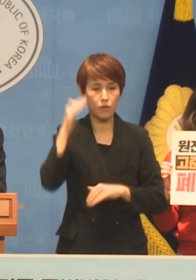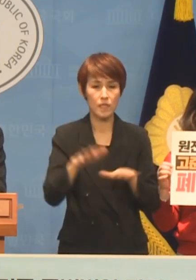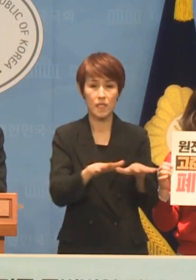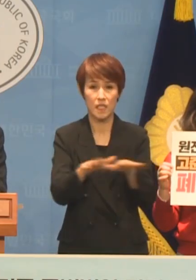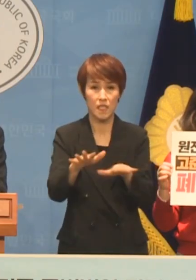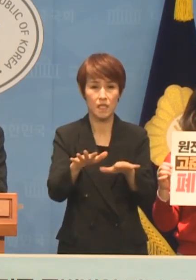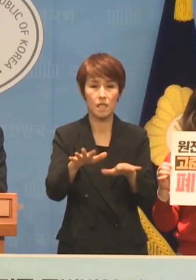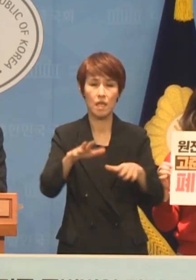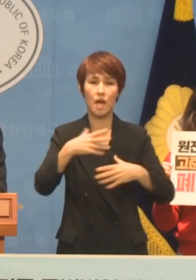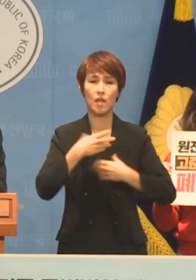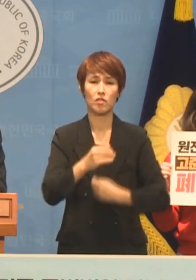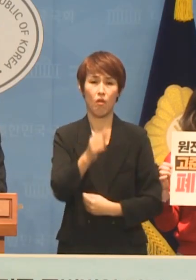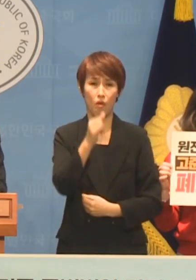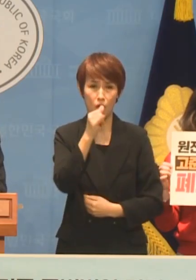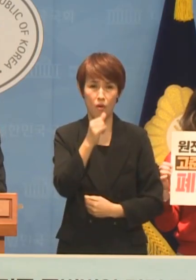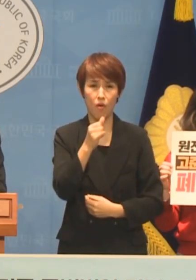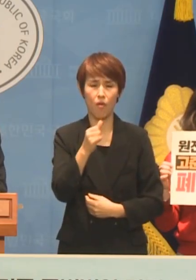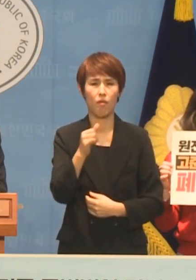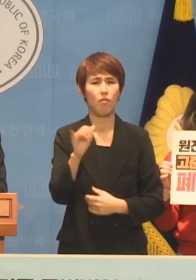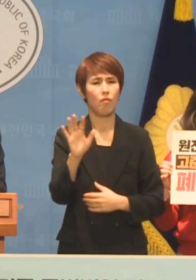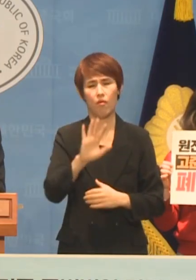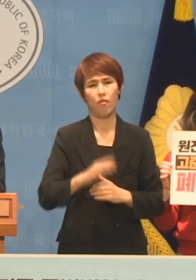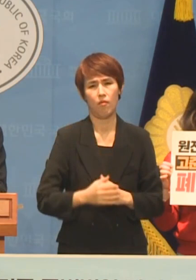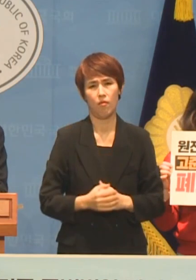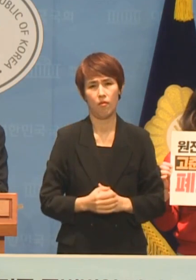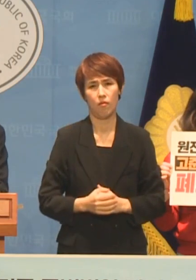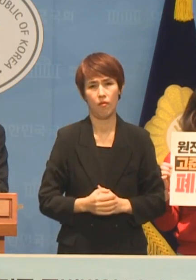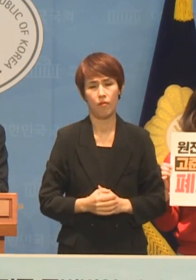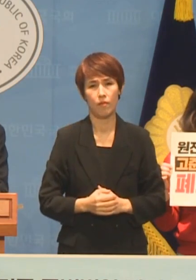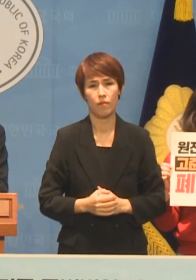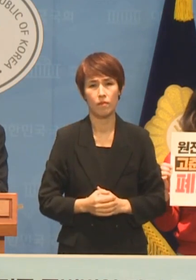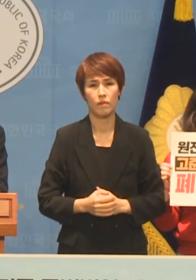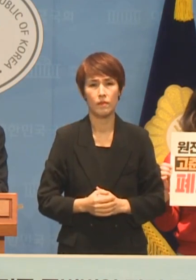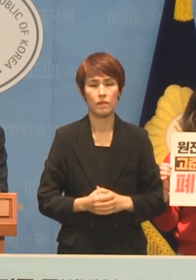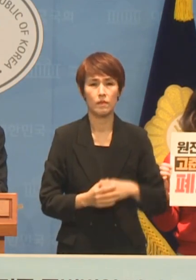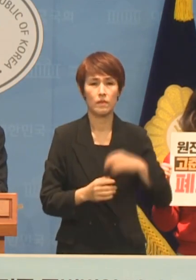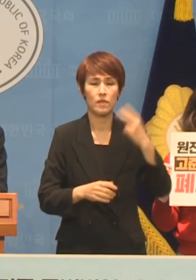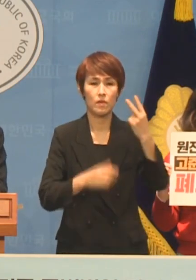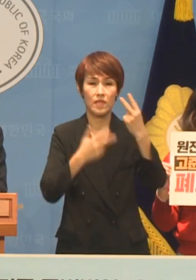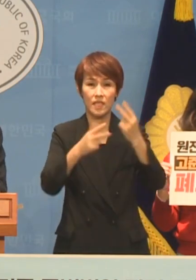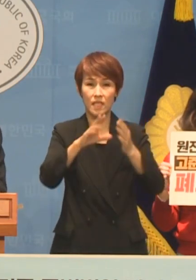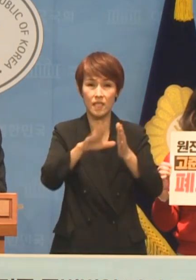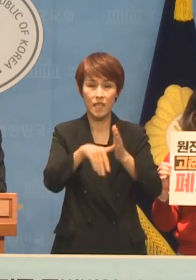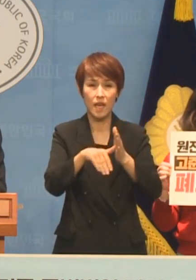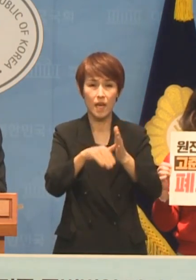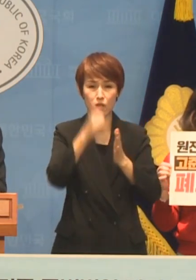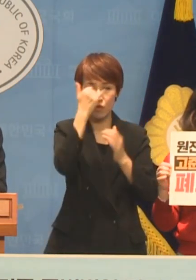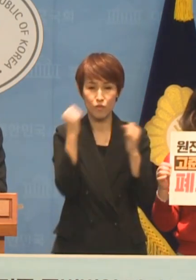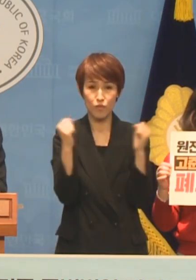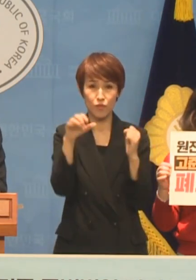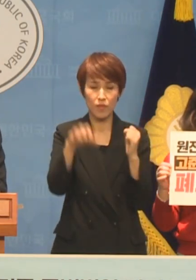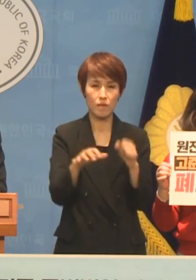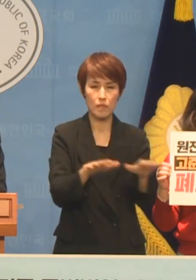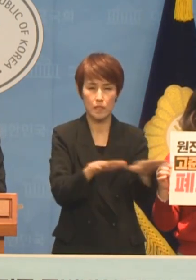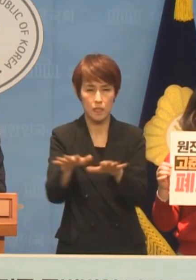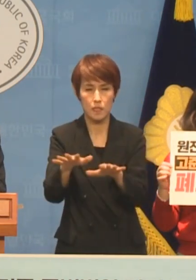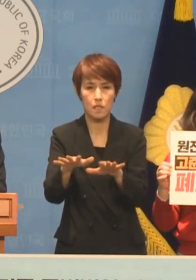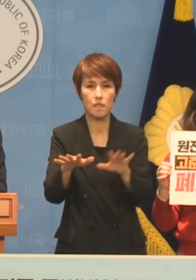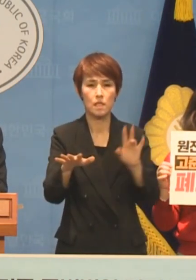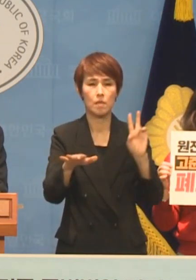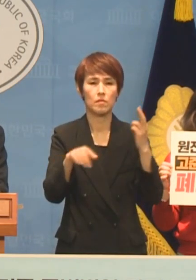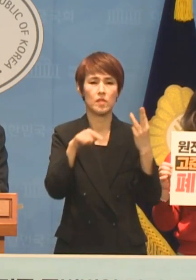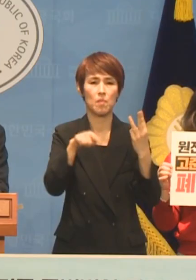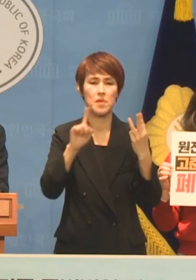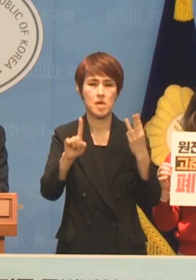안전지대가 아니라는 것은 주지의 사실입니다. 지난 7일 충북 충주시에서 규모 3.1의 지진이